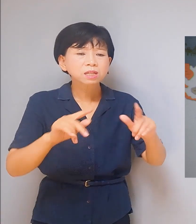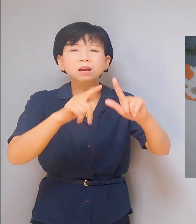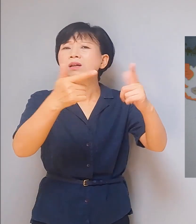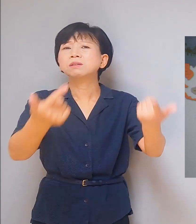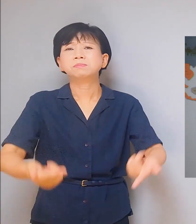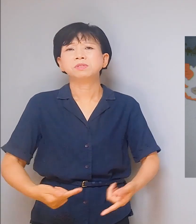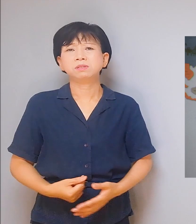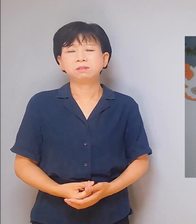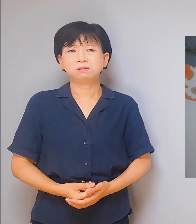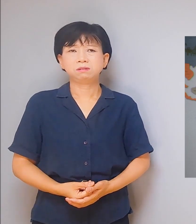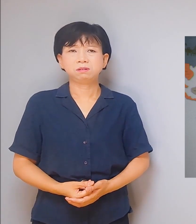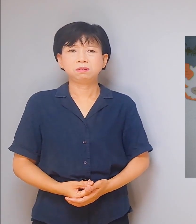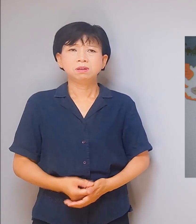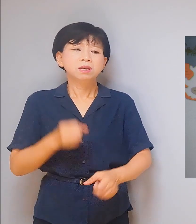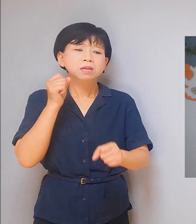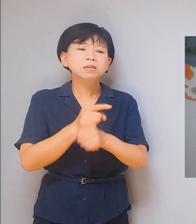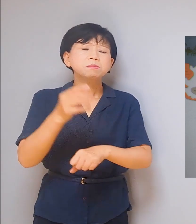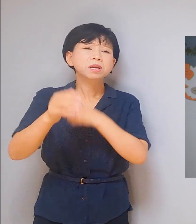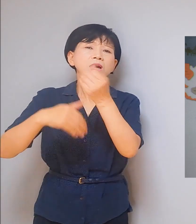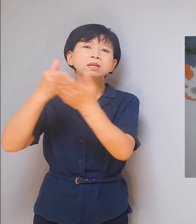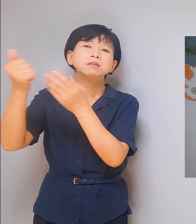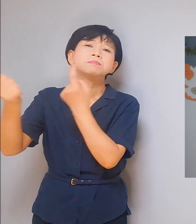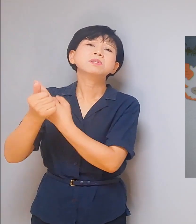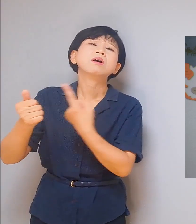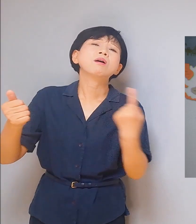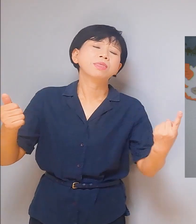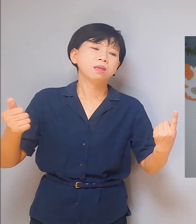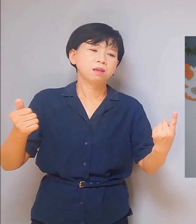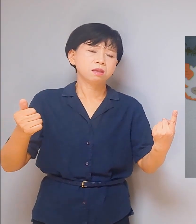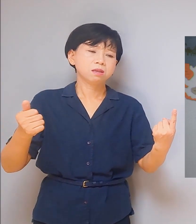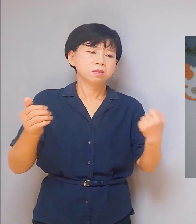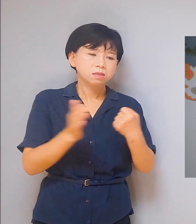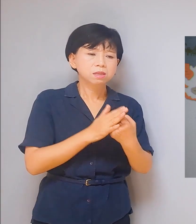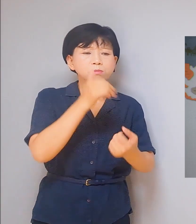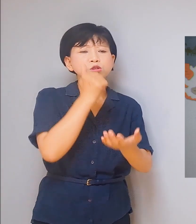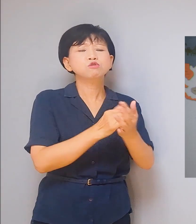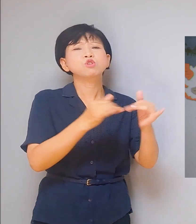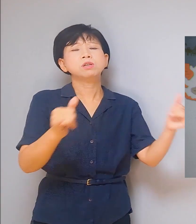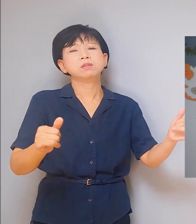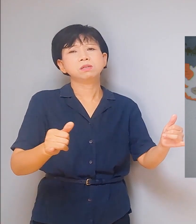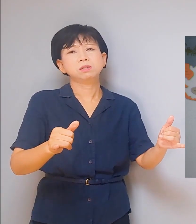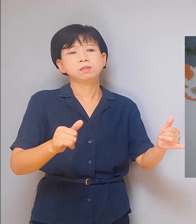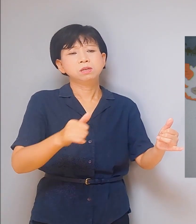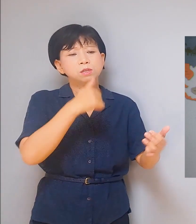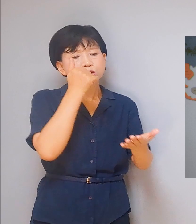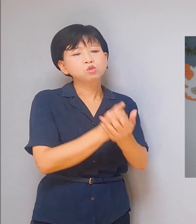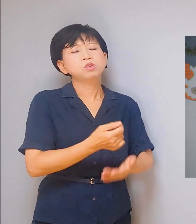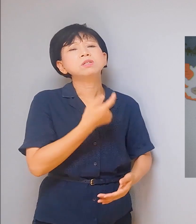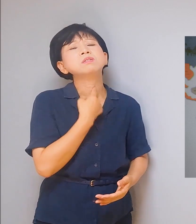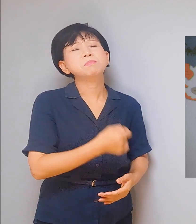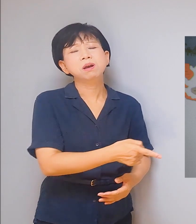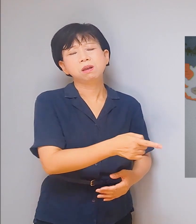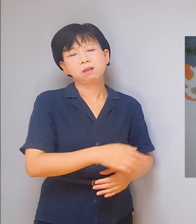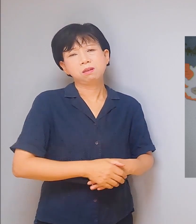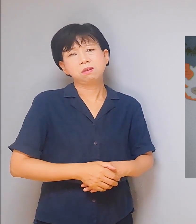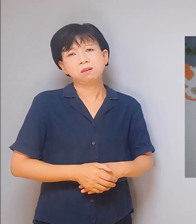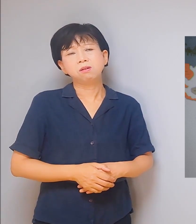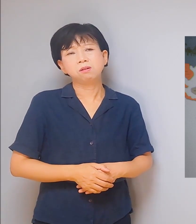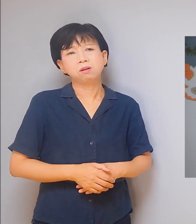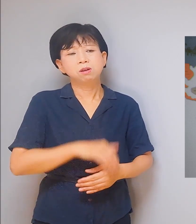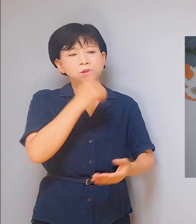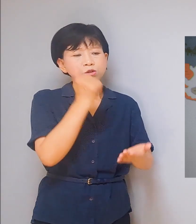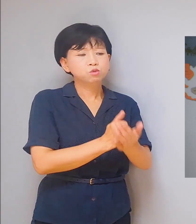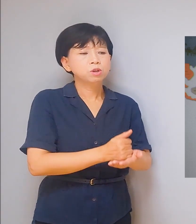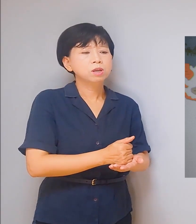않습니다. 이미 하나님을 떠나 하나님을 등졌기 때문에 죄를 짓는 겁니다. 죄를 지었기에